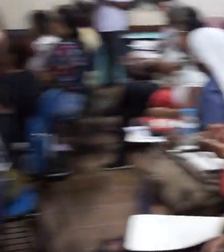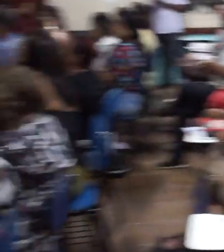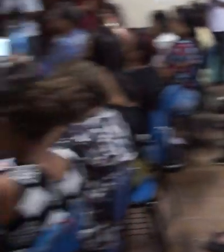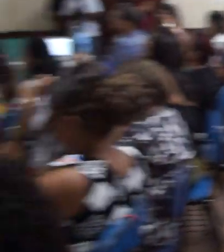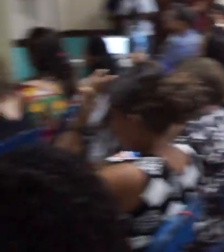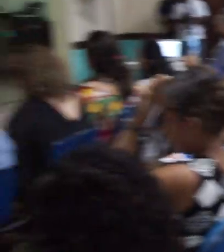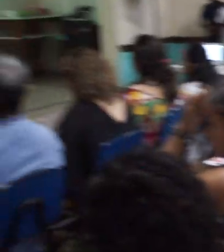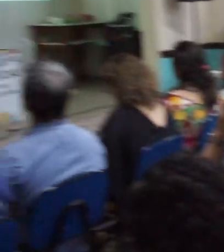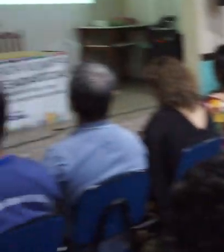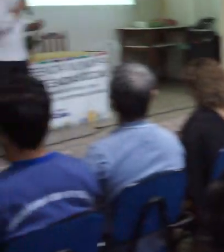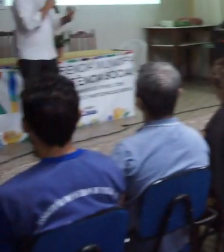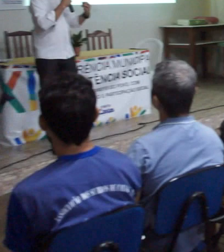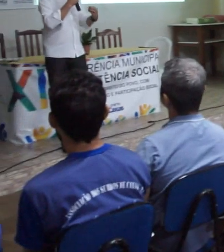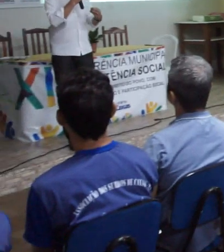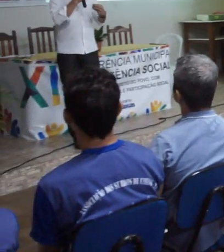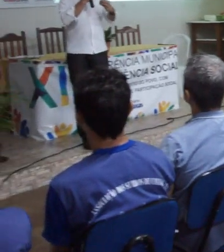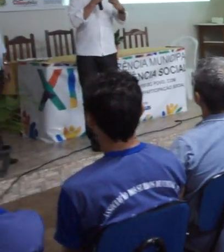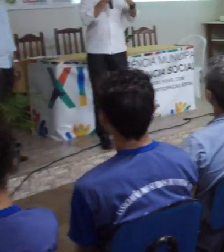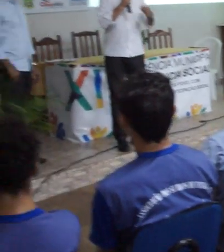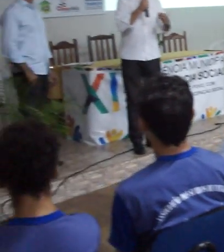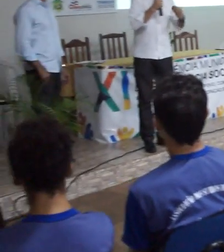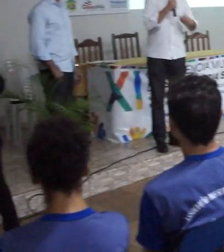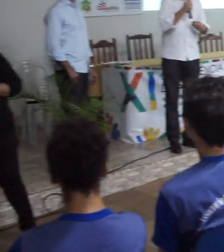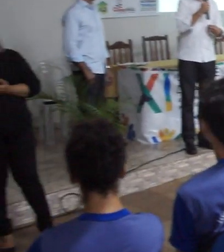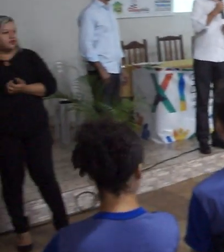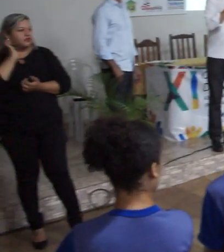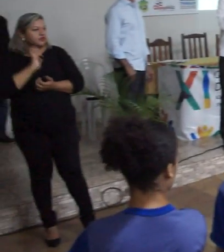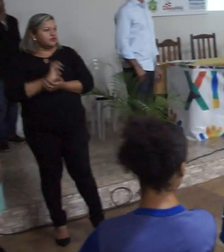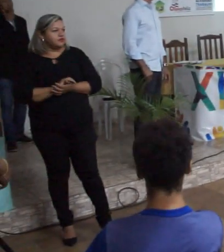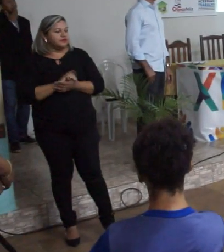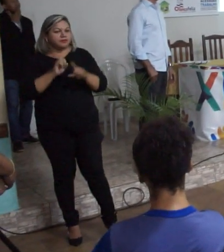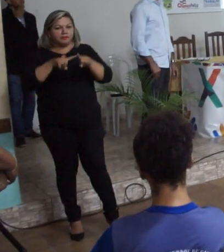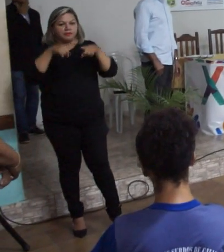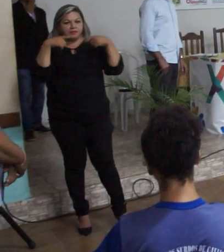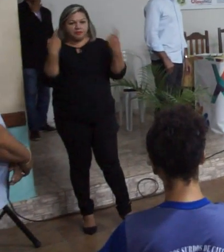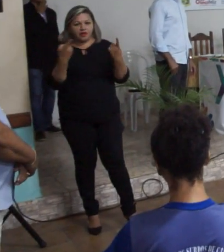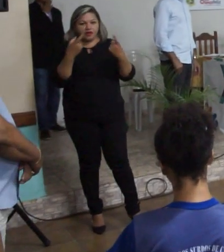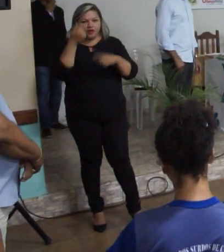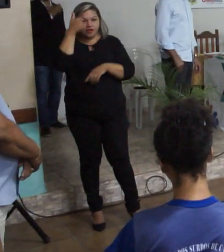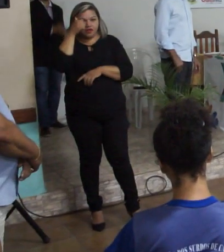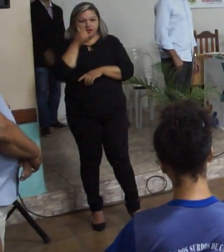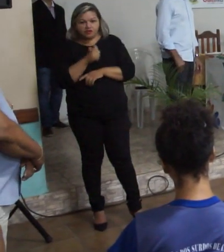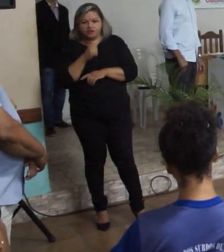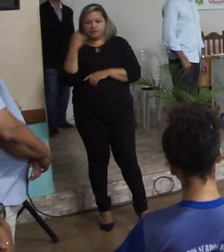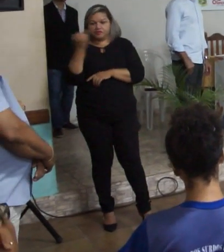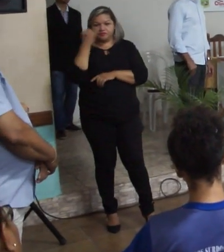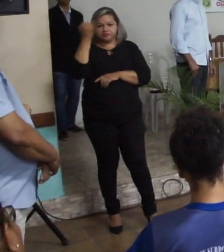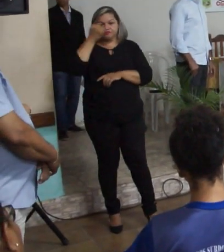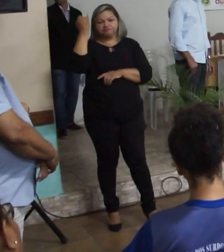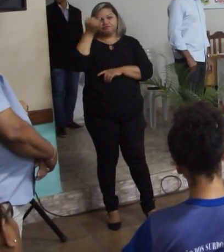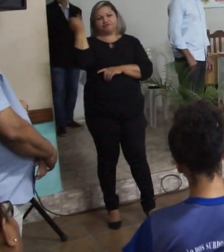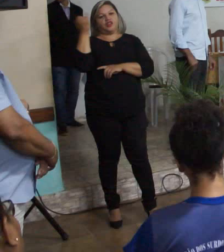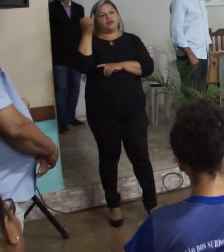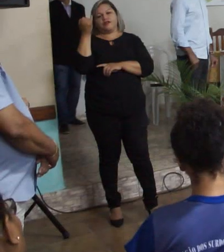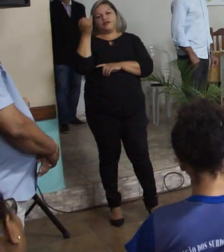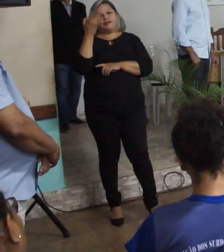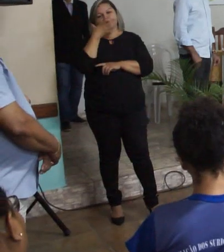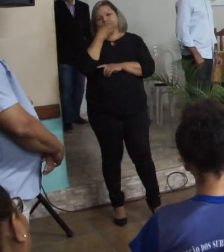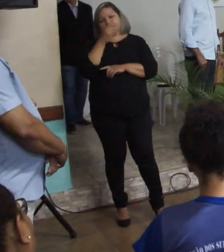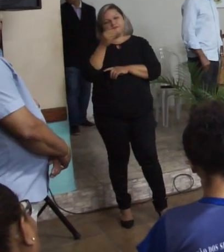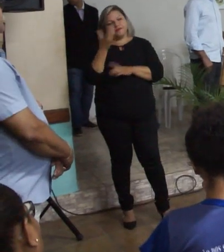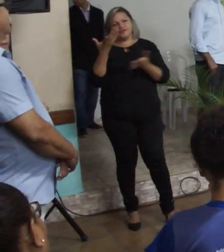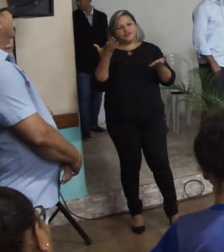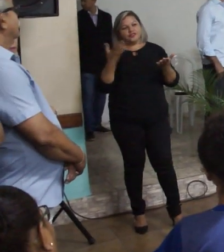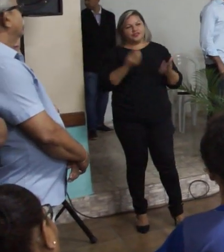do que eu estou dizendo, as mulheres, eu sempre digo assim, as mulheres, sou homem, mas digo, as mulheres têm uma importância primordial na vida